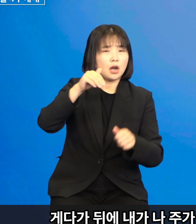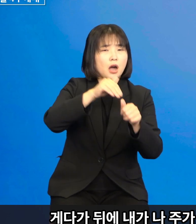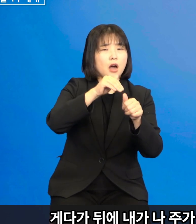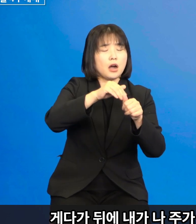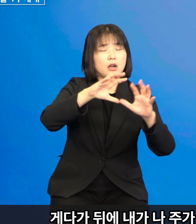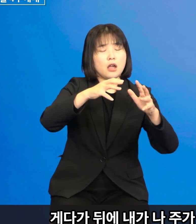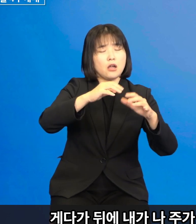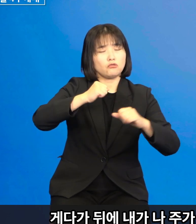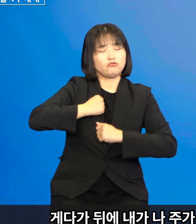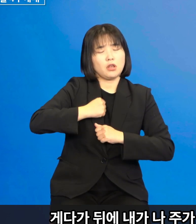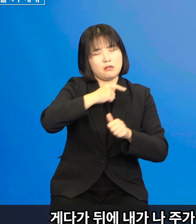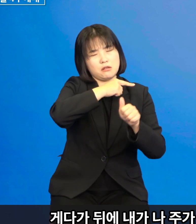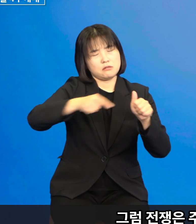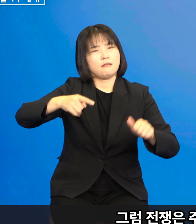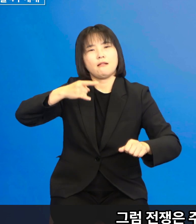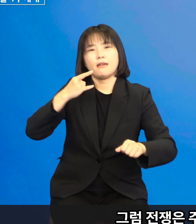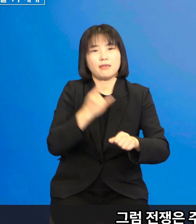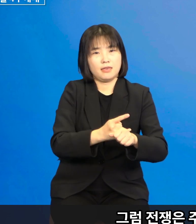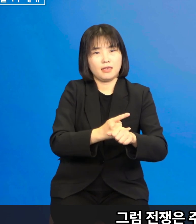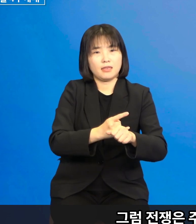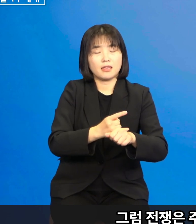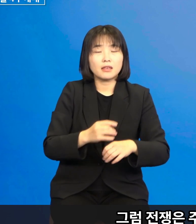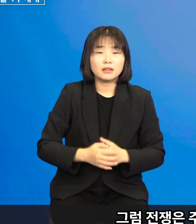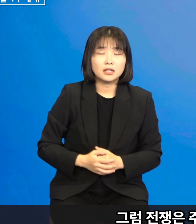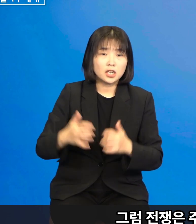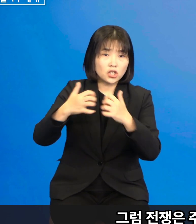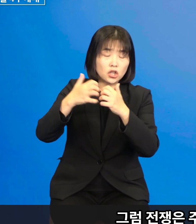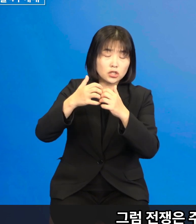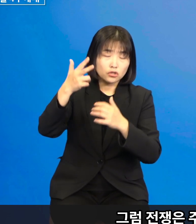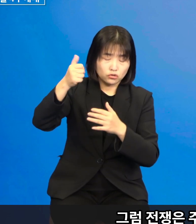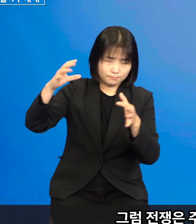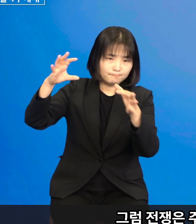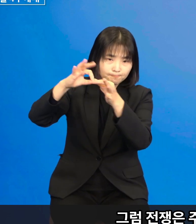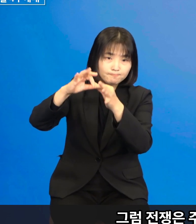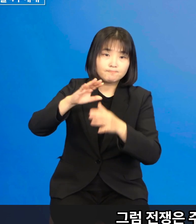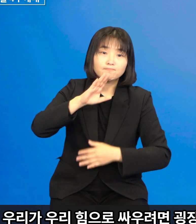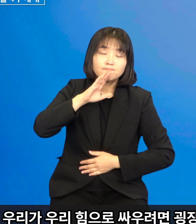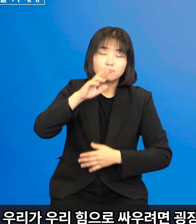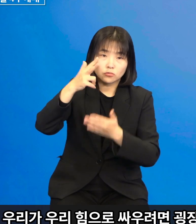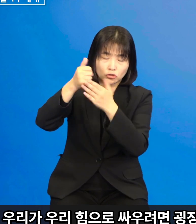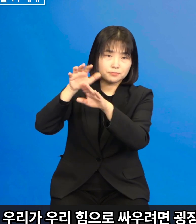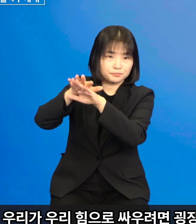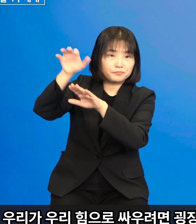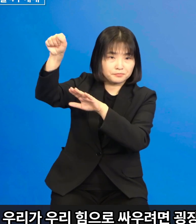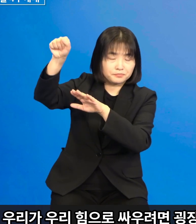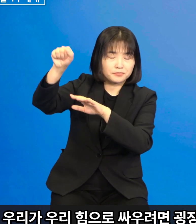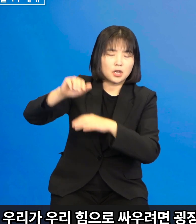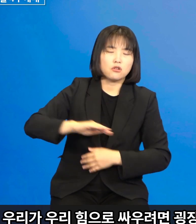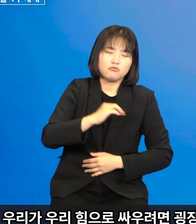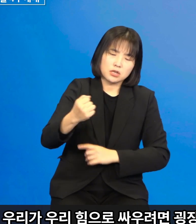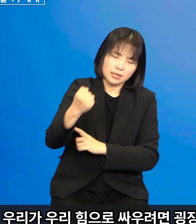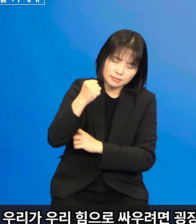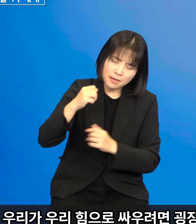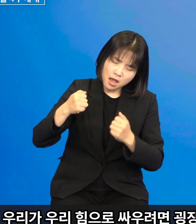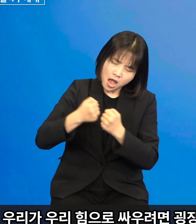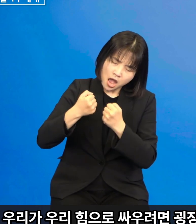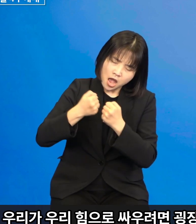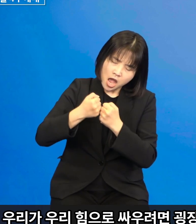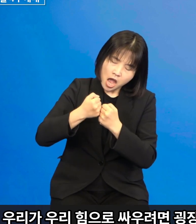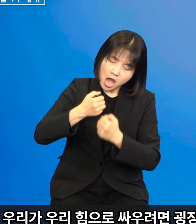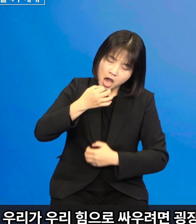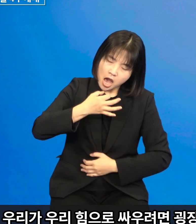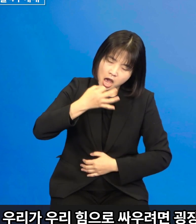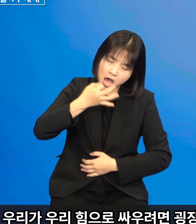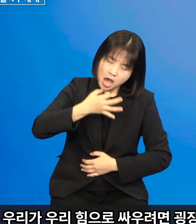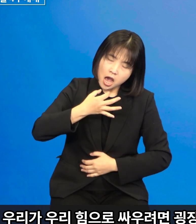군대를 치겠다는 거예요. 여러분, 전쟁은 주님께 속한 것입니다. 그러니까 우리가 우리 힘으로 싸우려면 굉장히